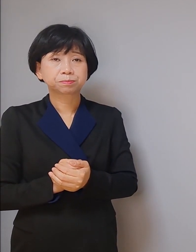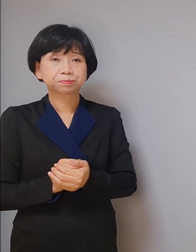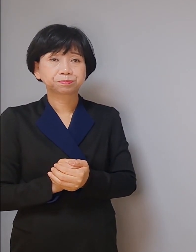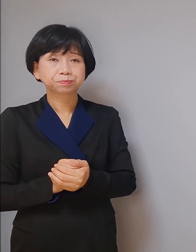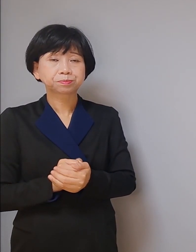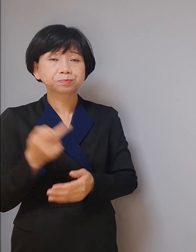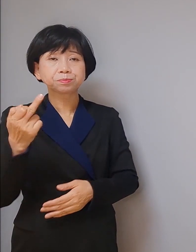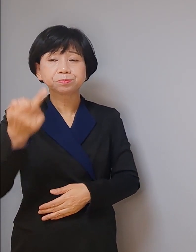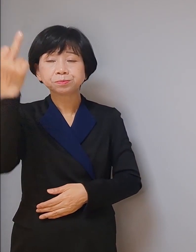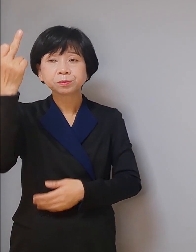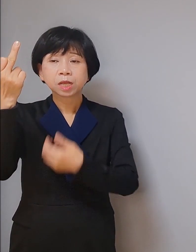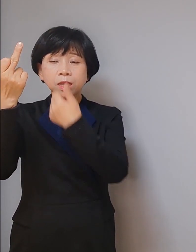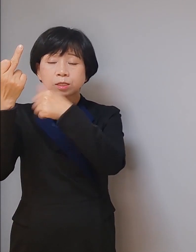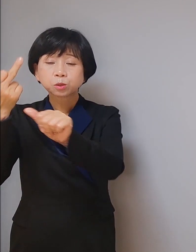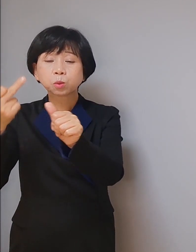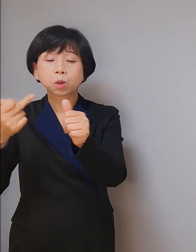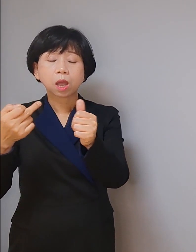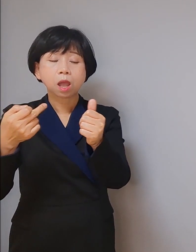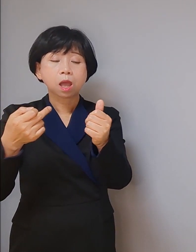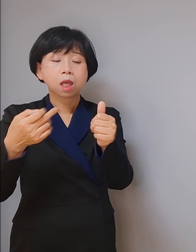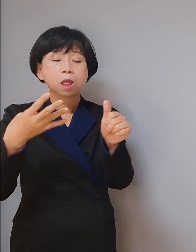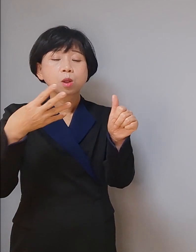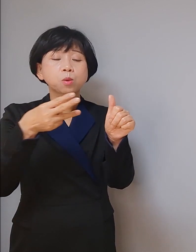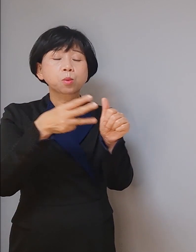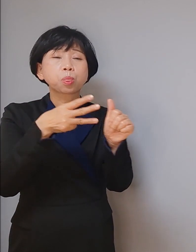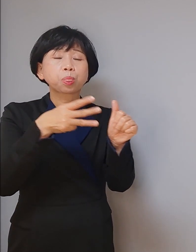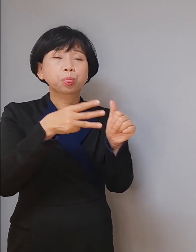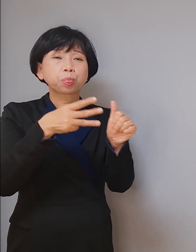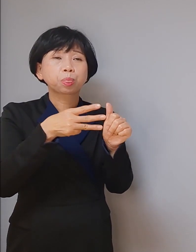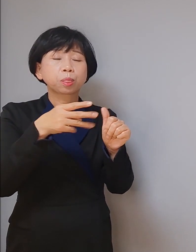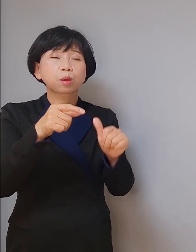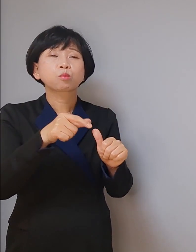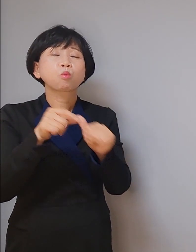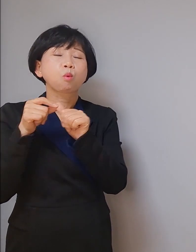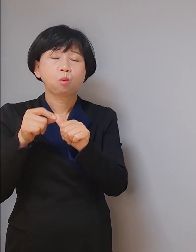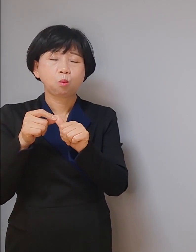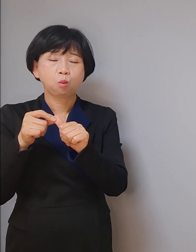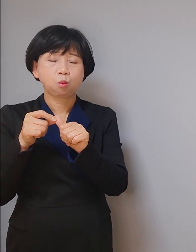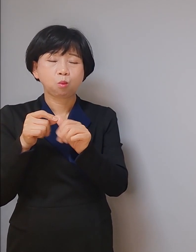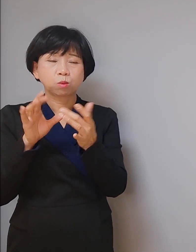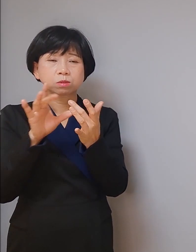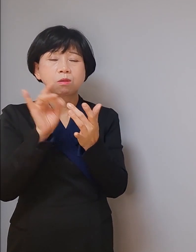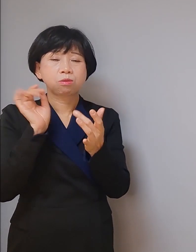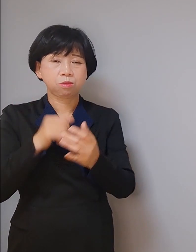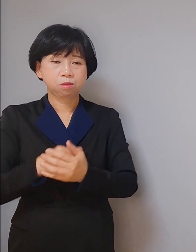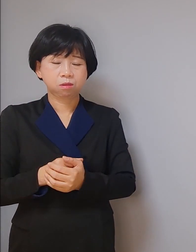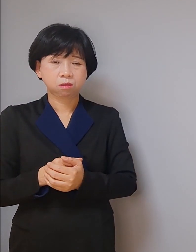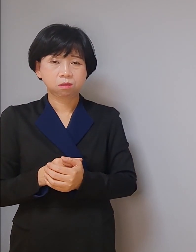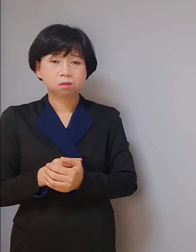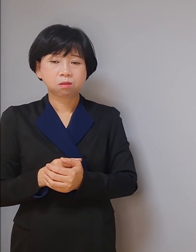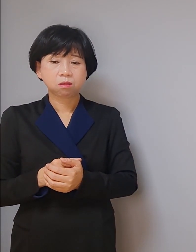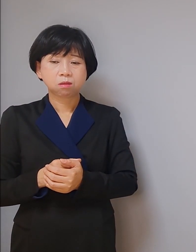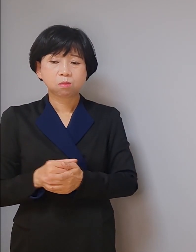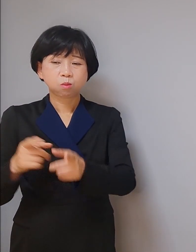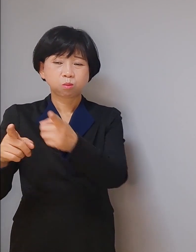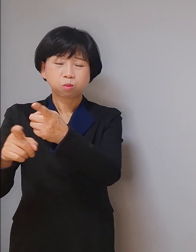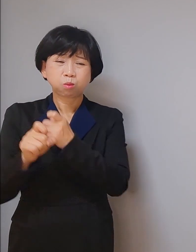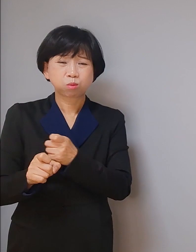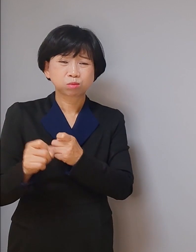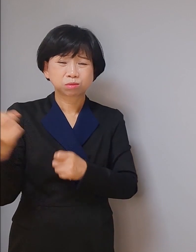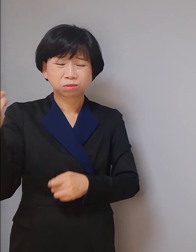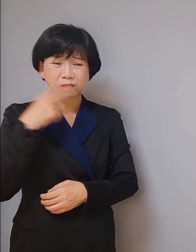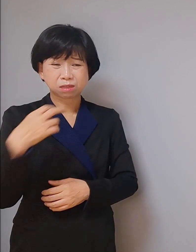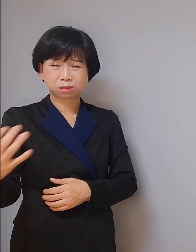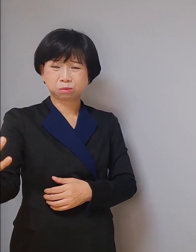되었을까요? 아브라함이 승리합니다. 그런데 적들이 다시 전열을 정비해서 반격하지는 않을까